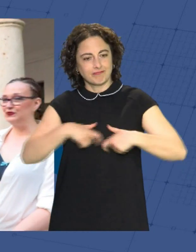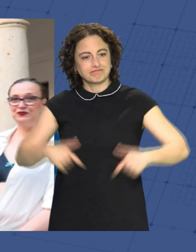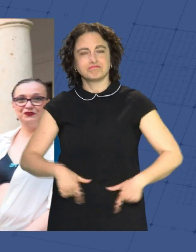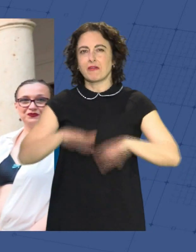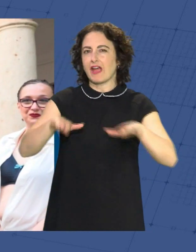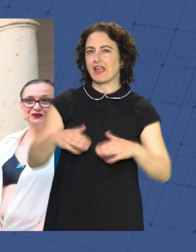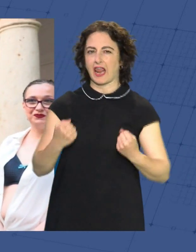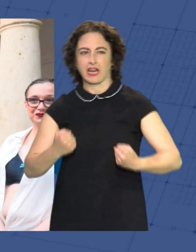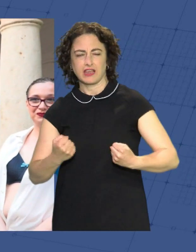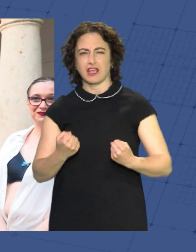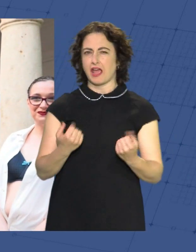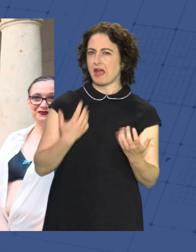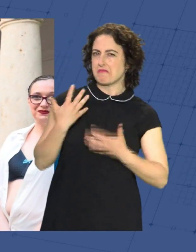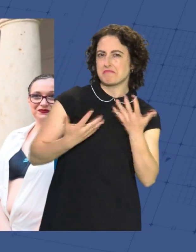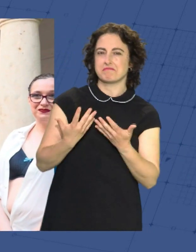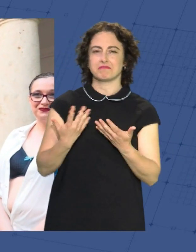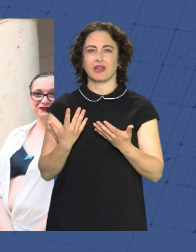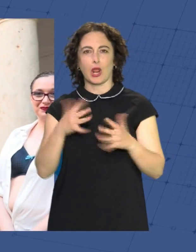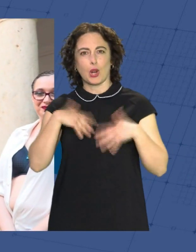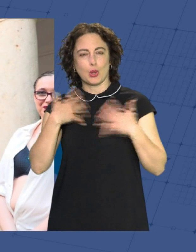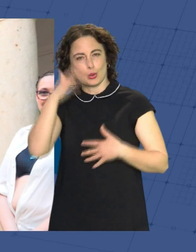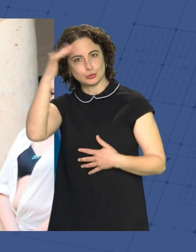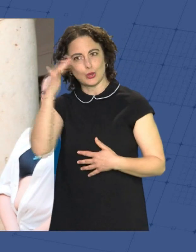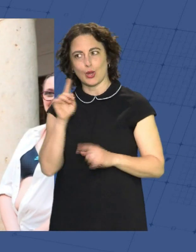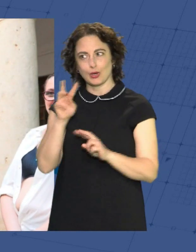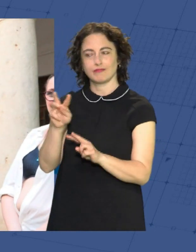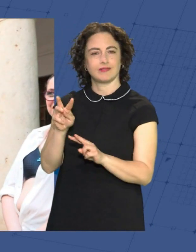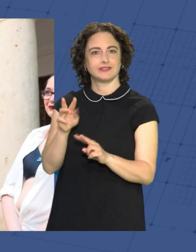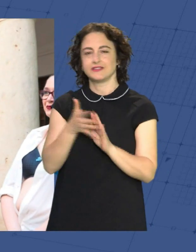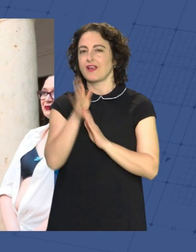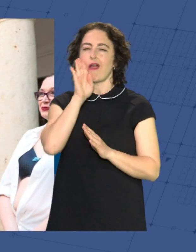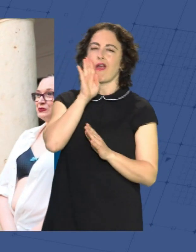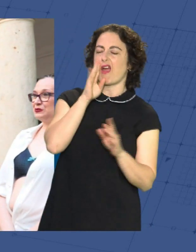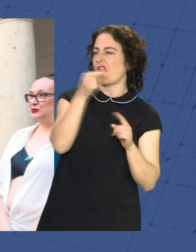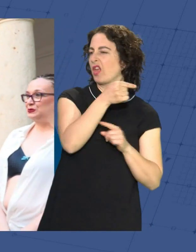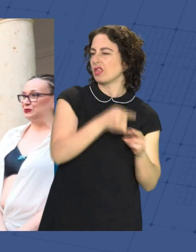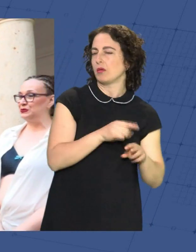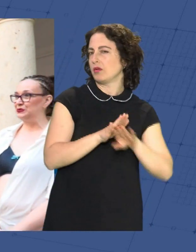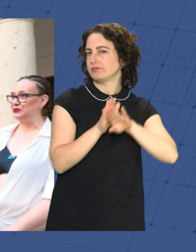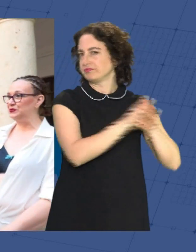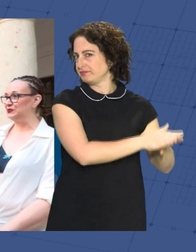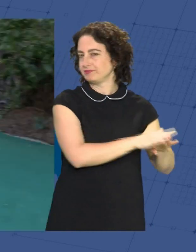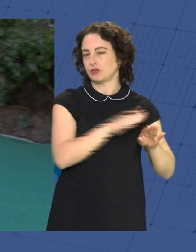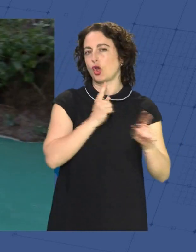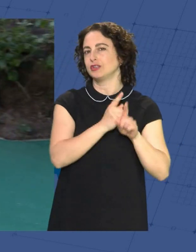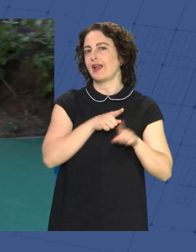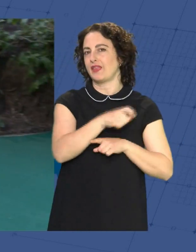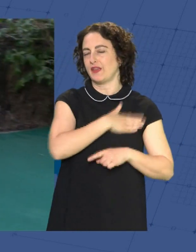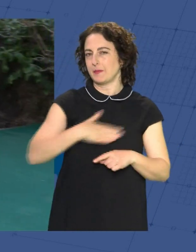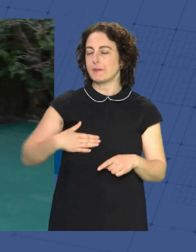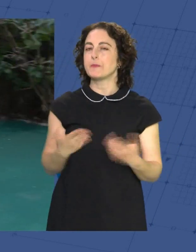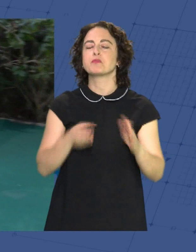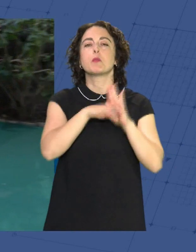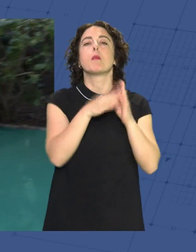energía, esa fuerza, esa ilusión, pues rompe todos esos tabúes negativos en contra del cáncer de mama. El programa